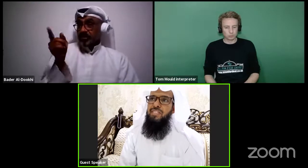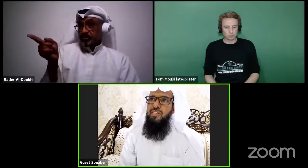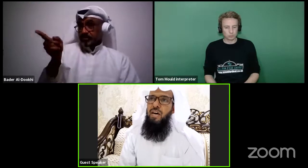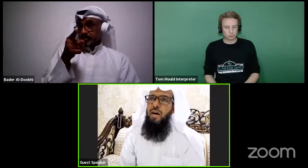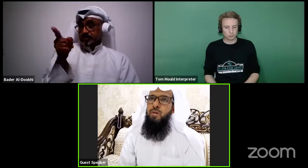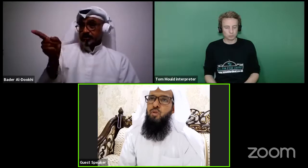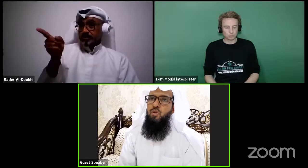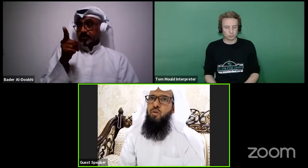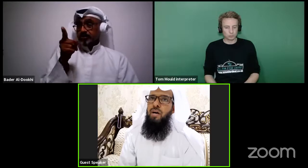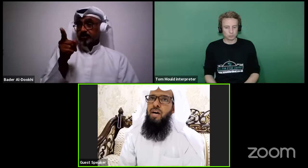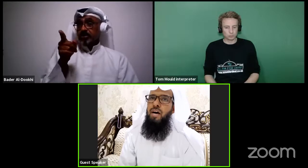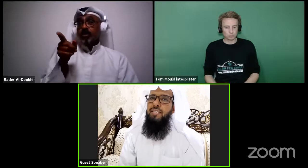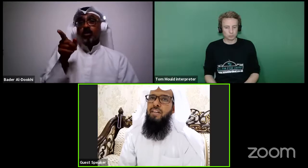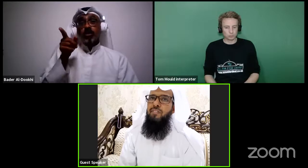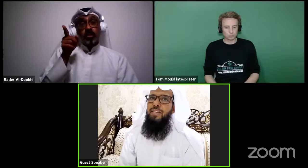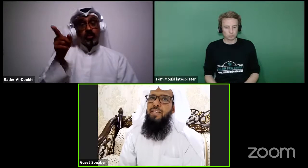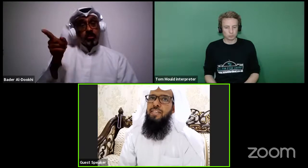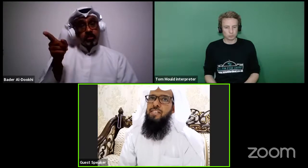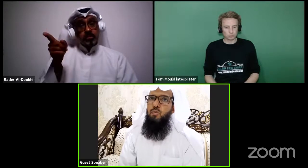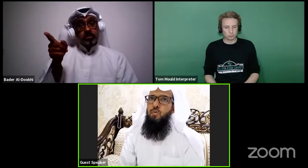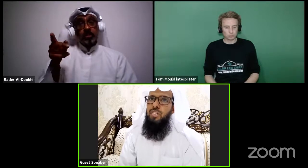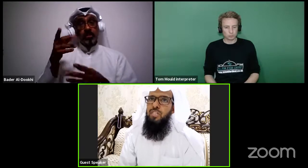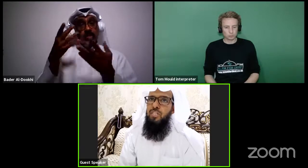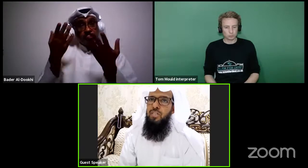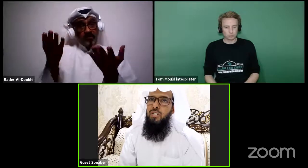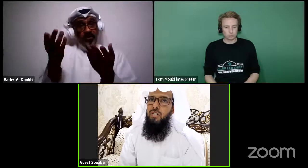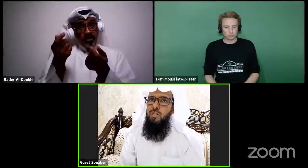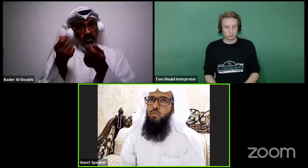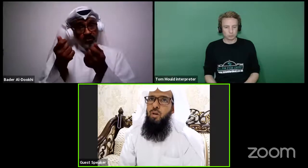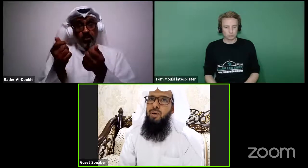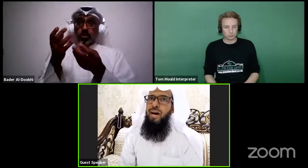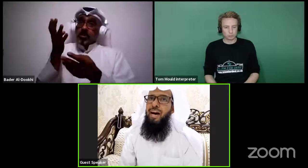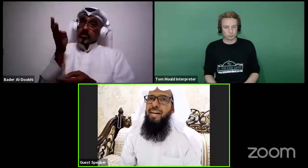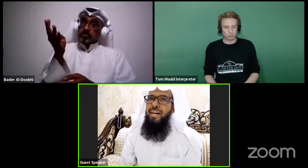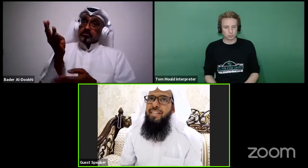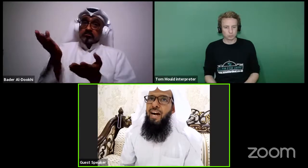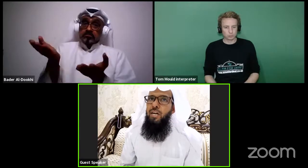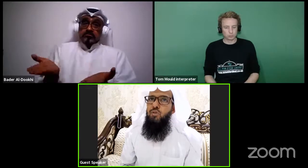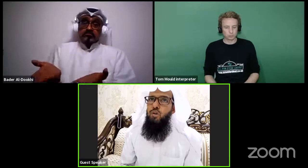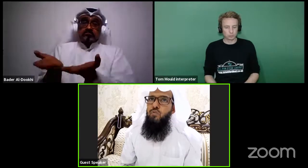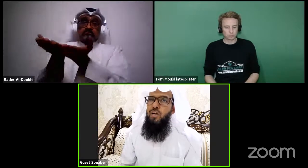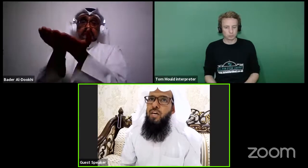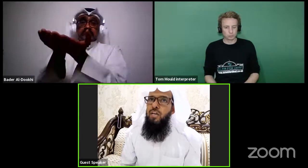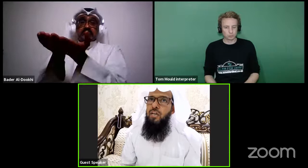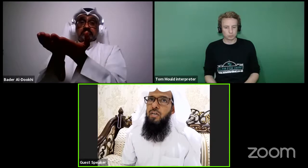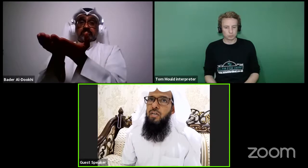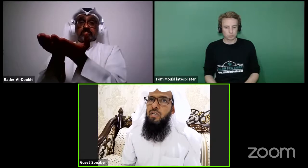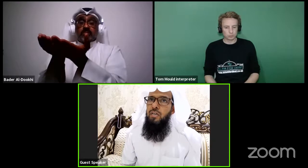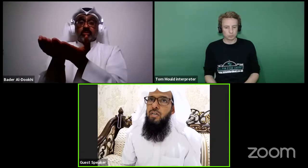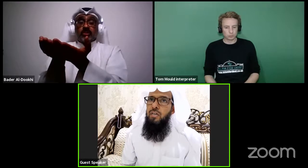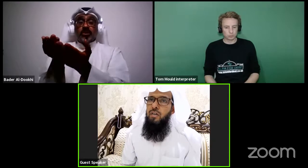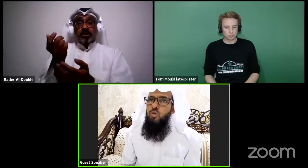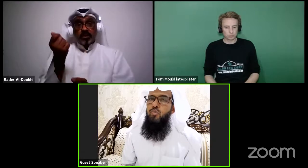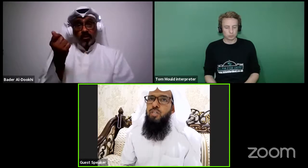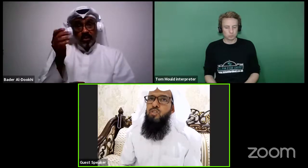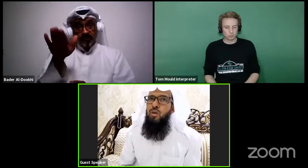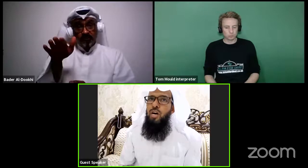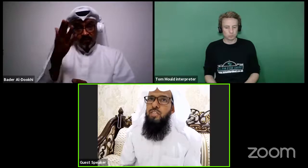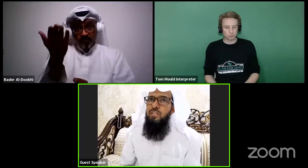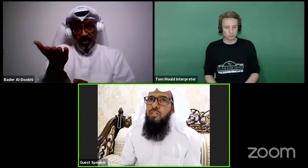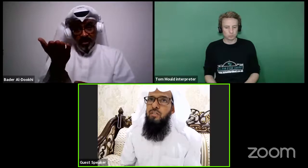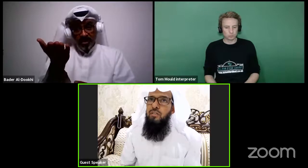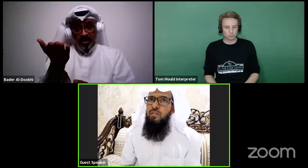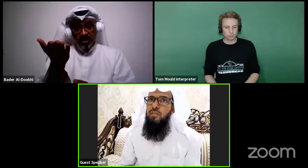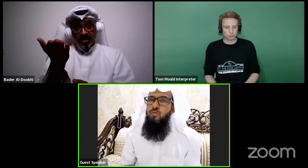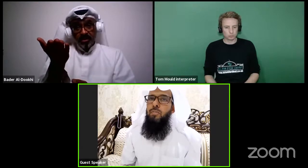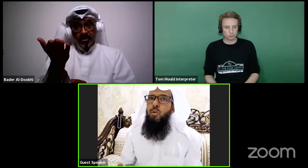من استطاع منكم الباءة فليتزوج. والباءة يعني الكلفة، كلفة